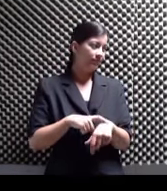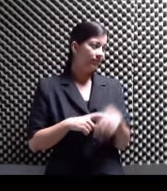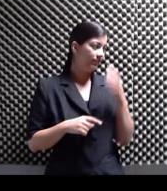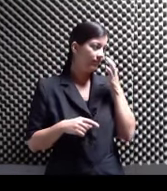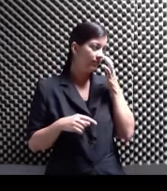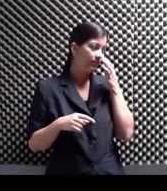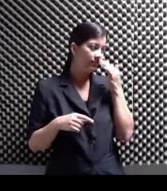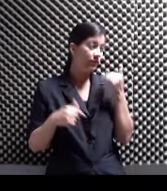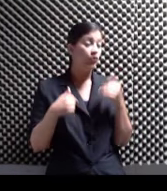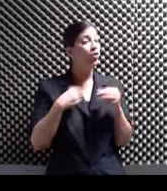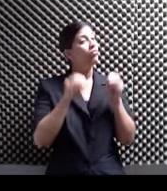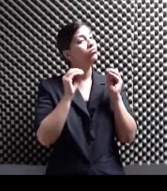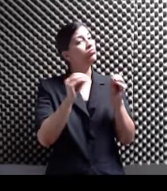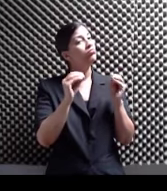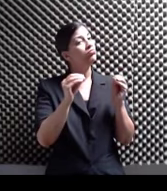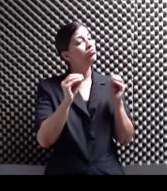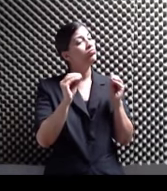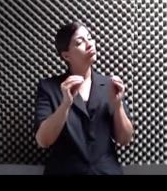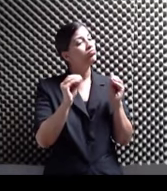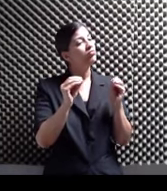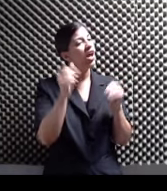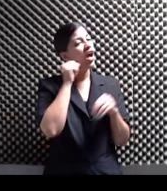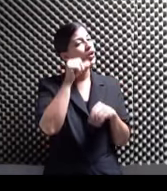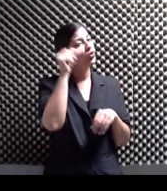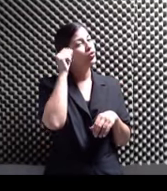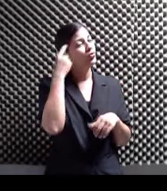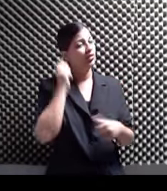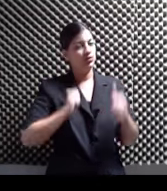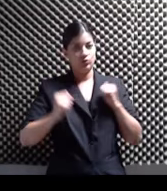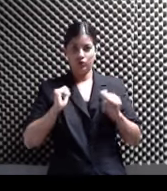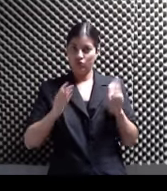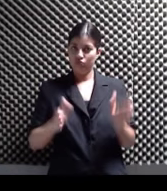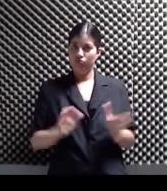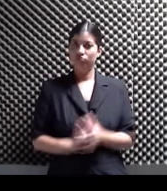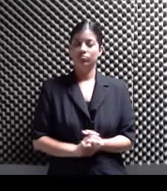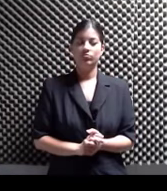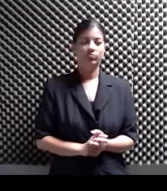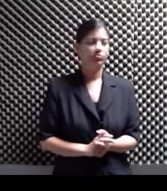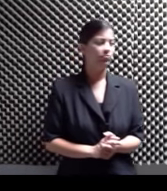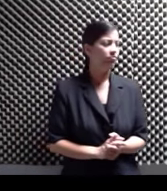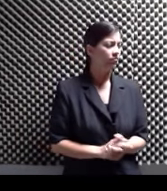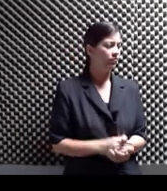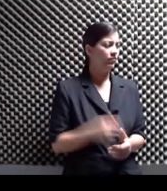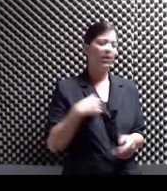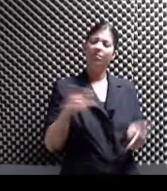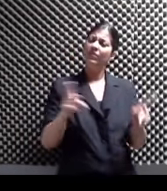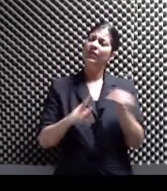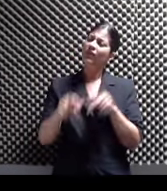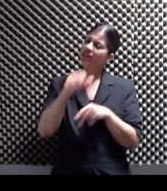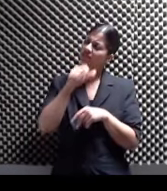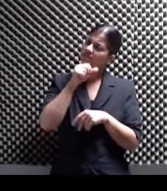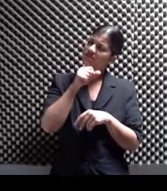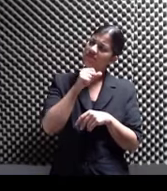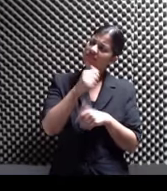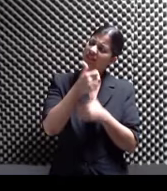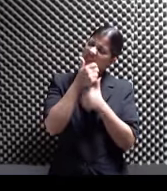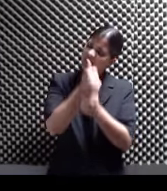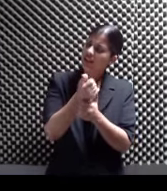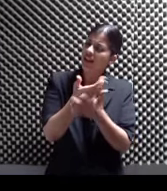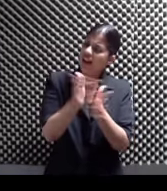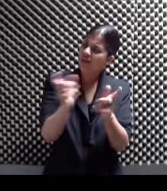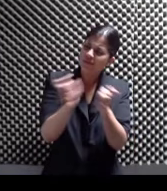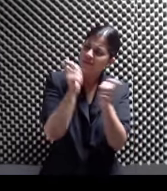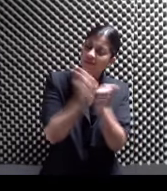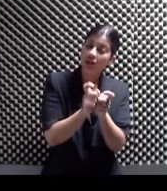actuación para adultos. Entonces, pues, las personas hacen una inversión y tienen un interés espectacular. Y aquí, pues,